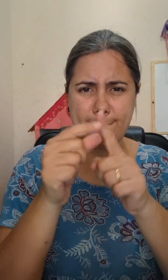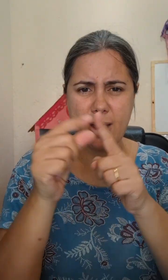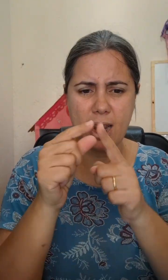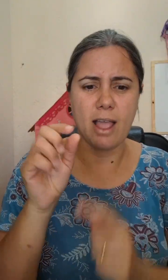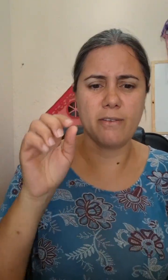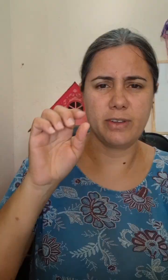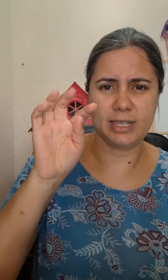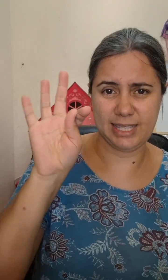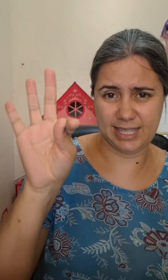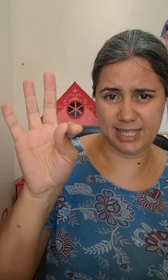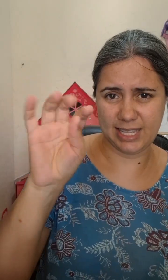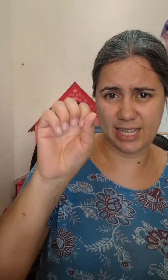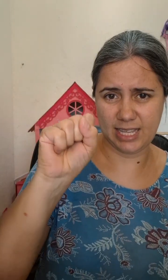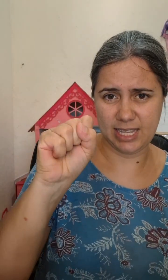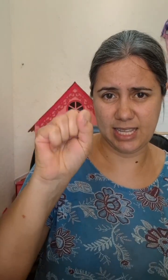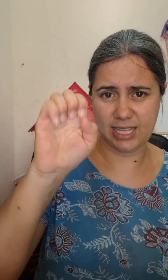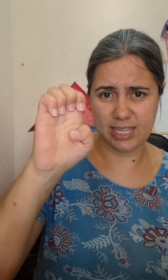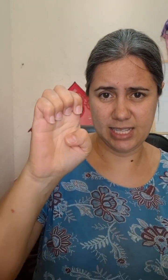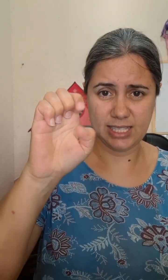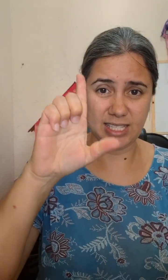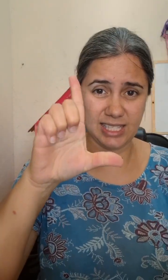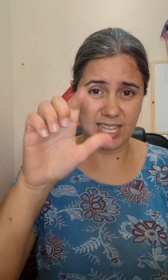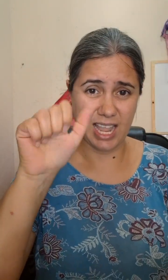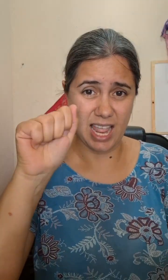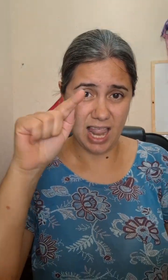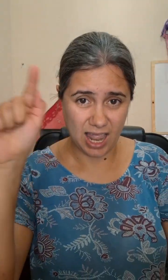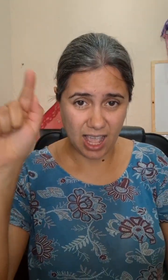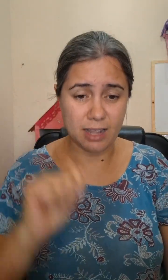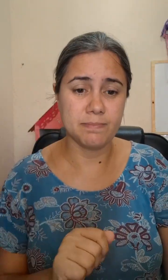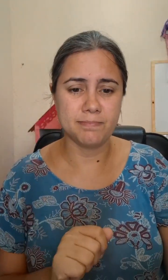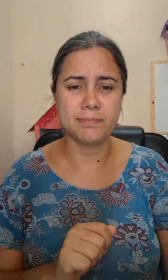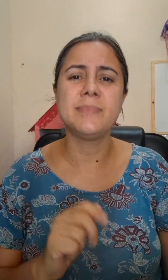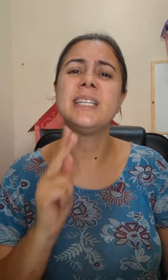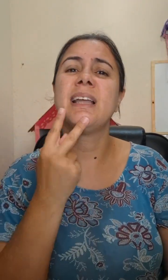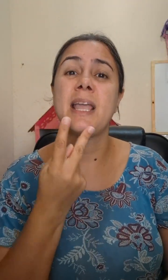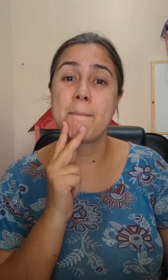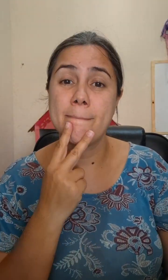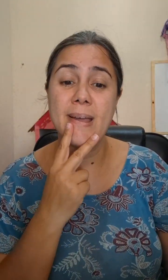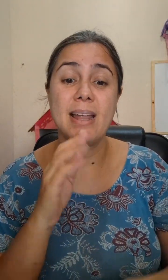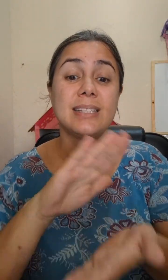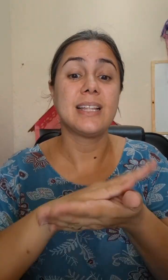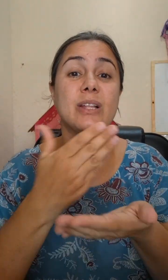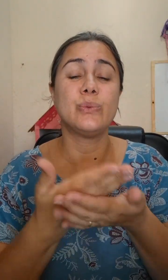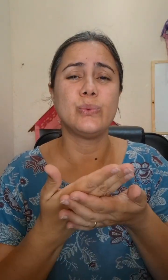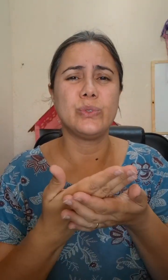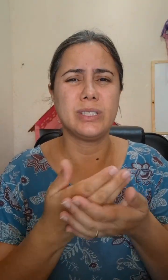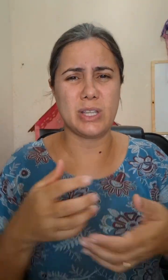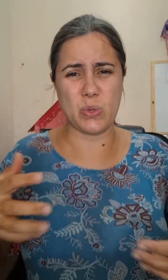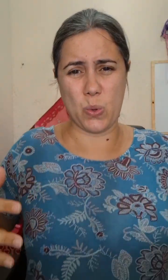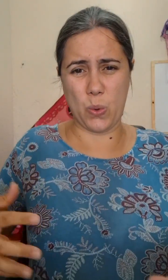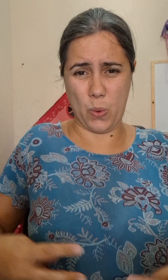tselá, de hebraico traduzido como costela,